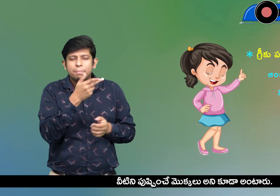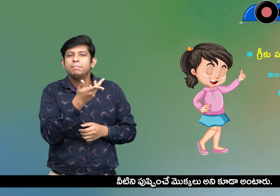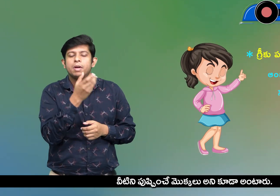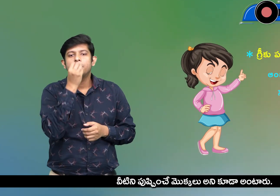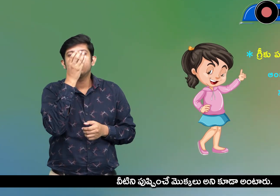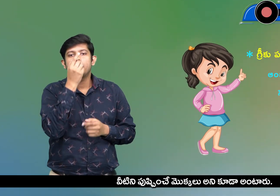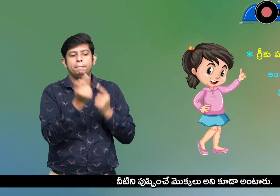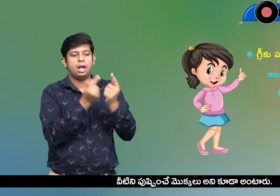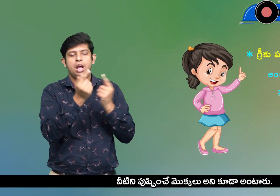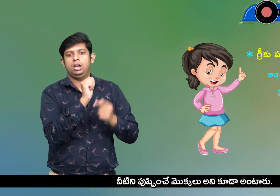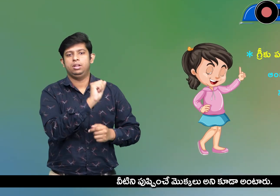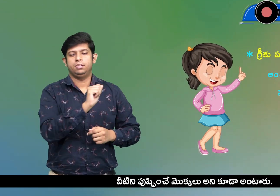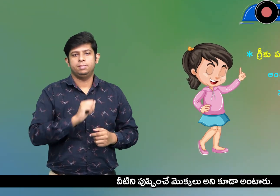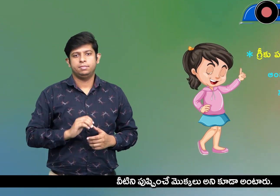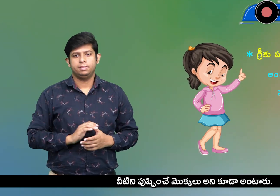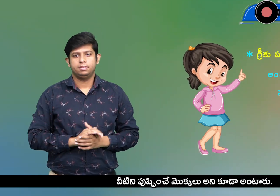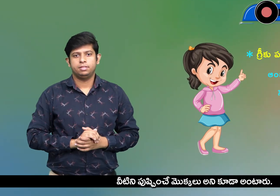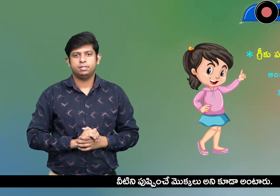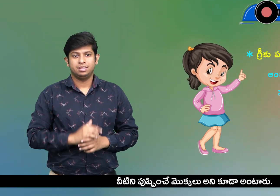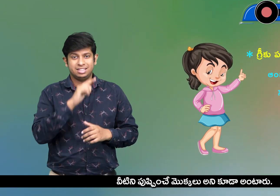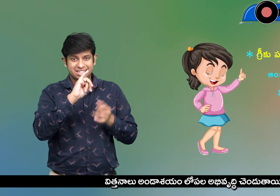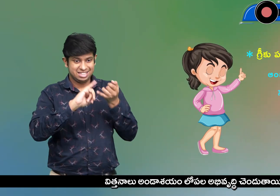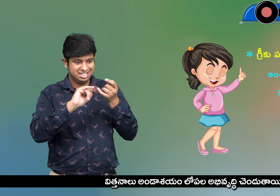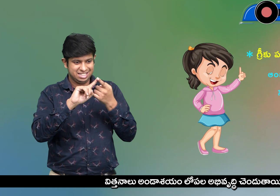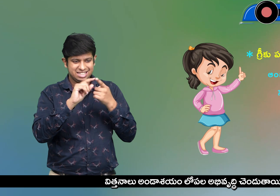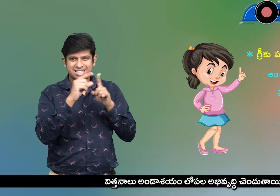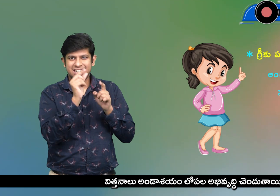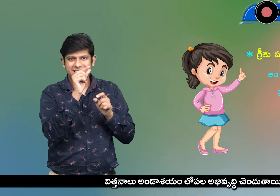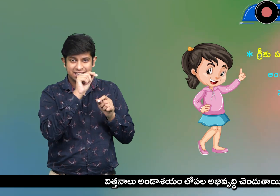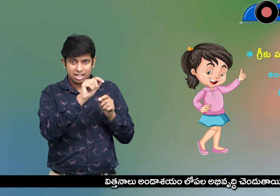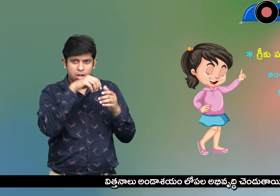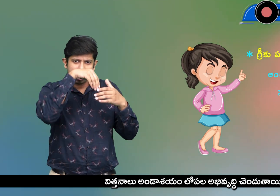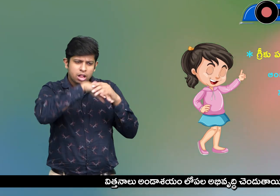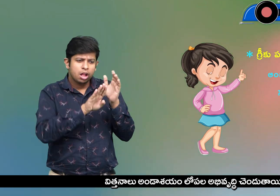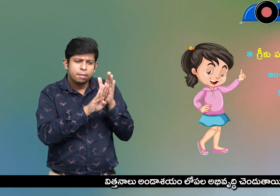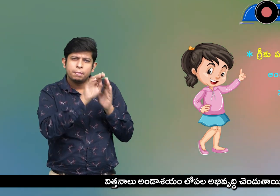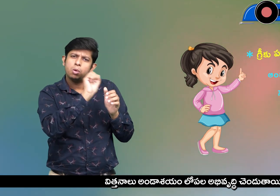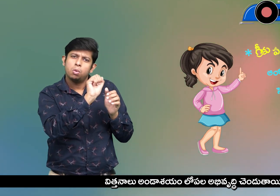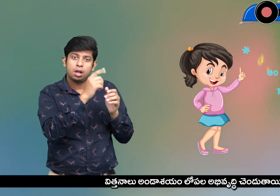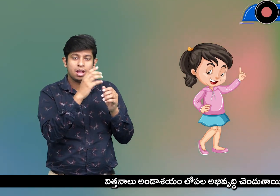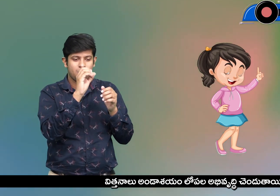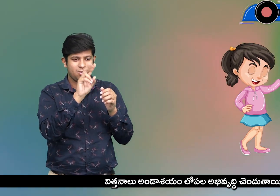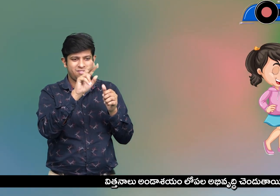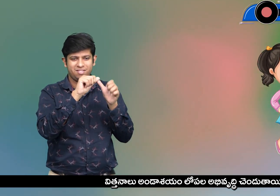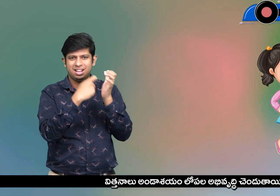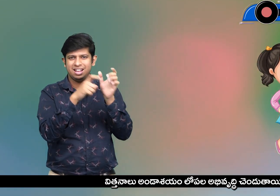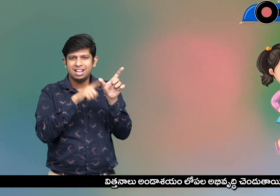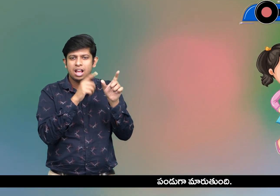వీటిని పుష్పించే మొక్కలు అని కూడా అంటారు. విత్తనాలు అండాశయం లోపల అభివృద్ధి చెందుతాయి.